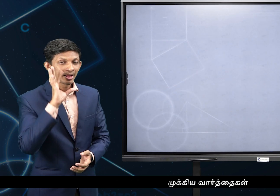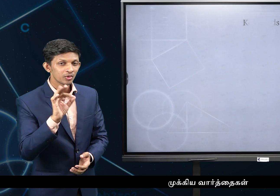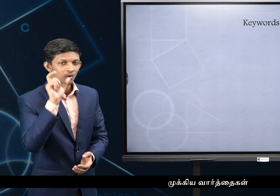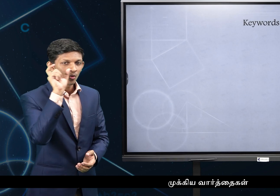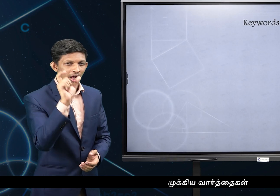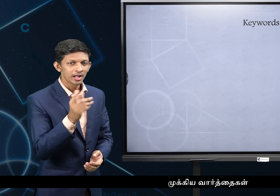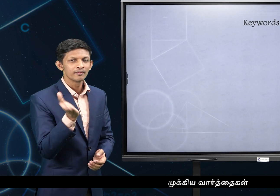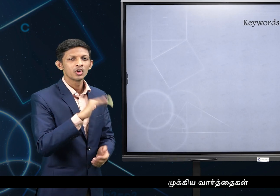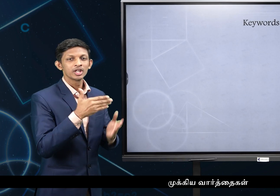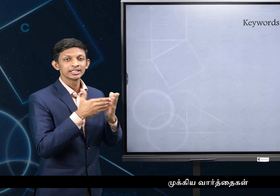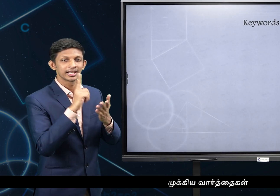முக்கிய வார்த்தைகள்: